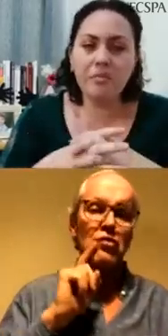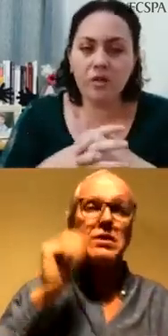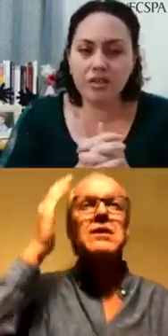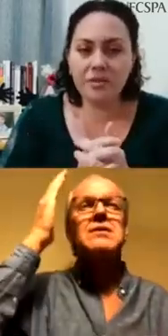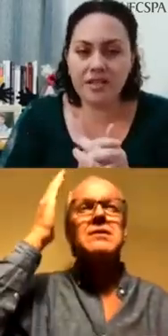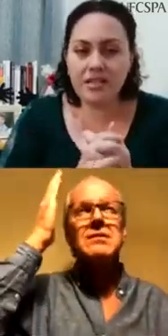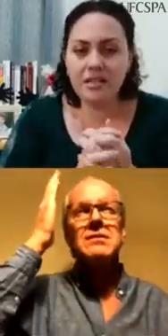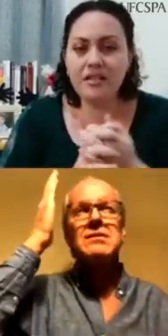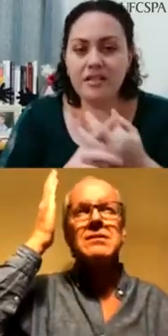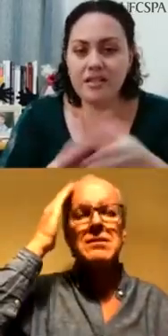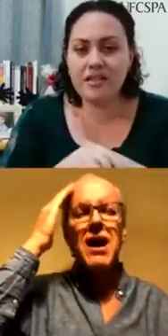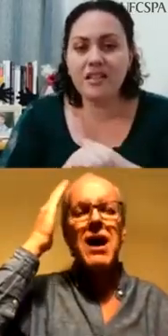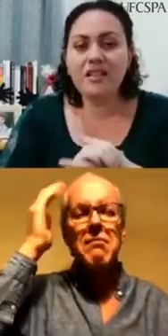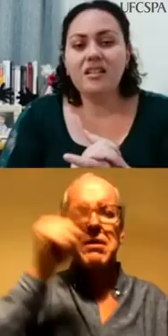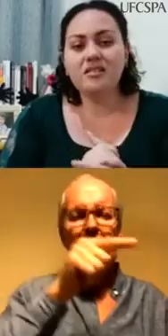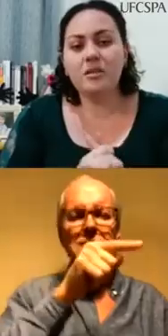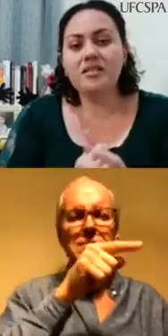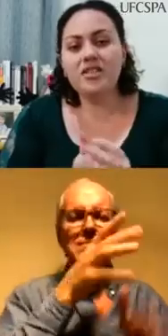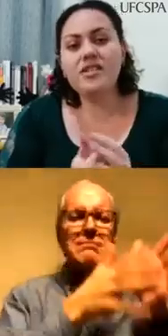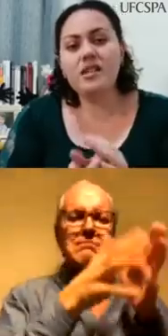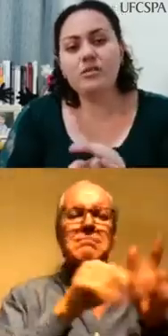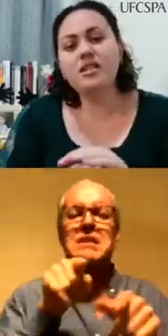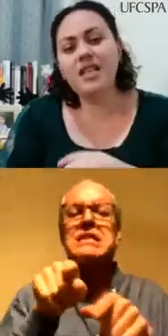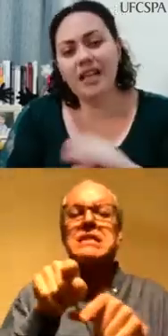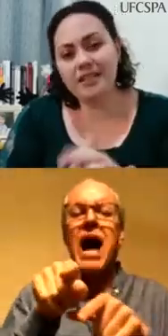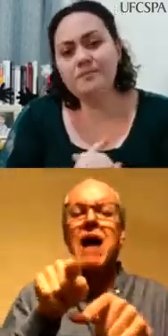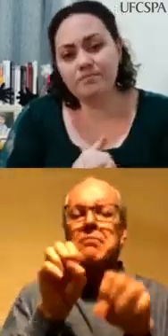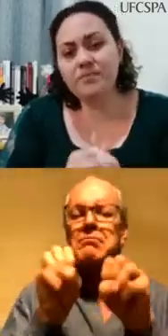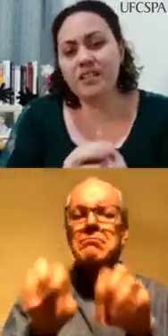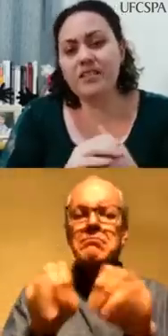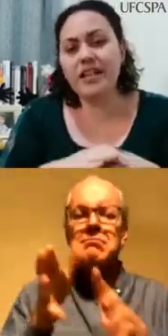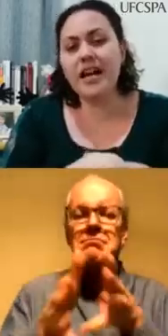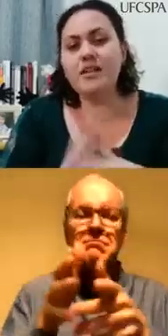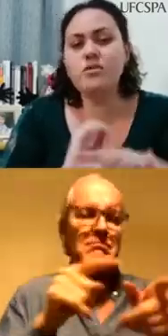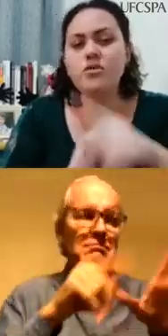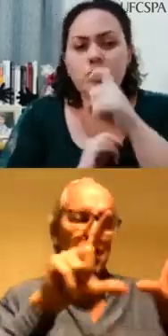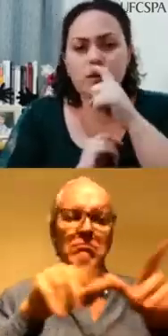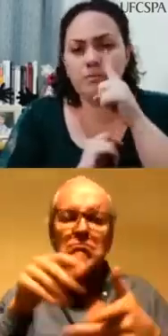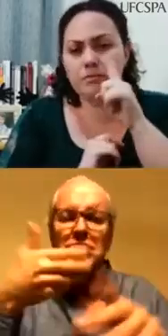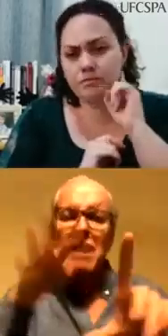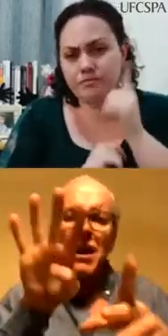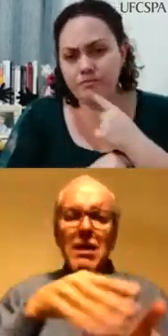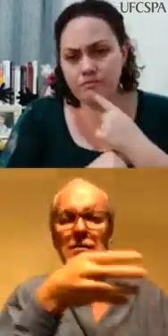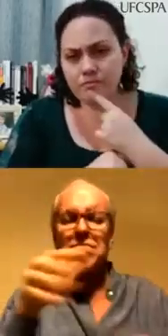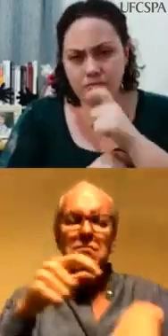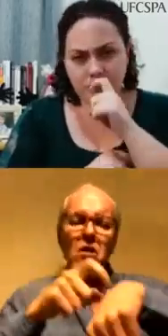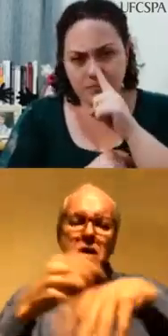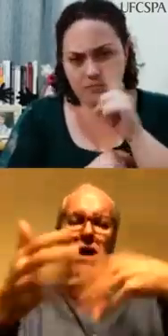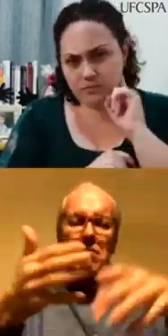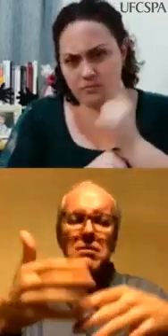forma remota para essas crianças. Então ele está dizendo que tem, né? Tem caso de